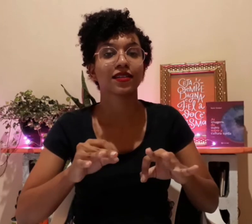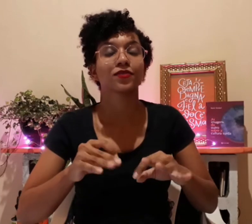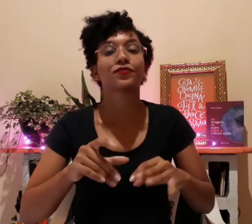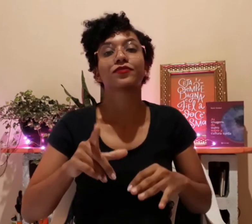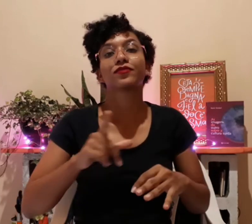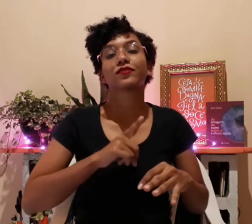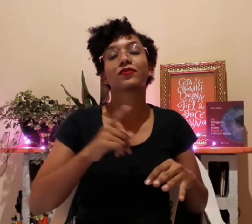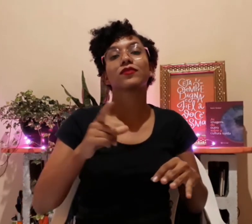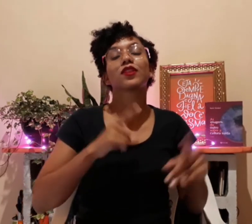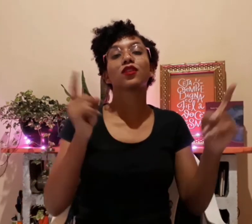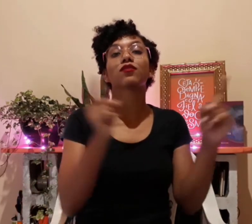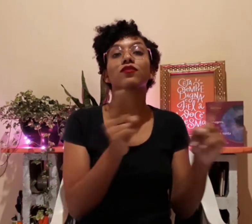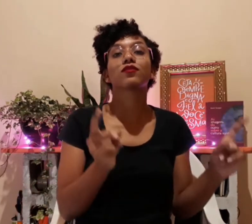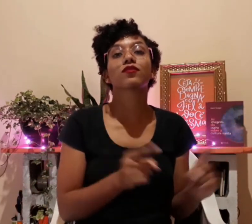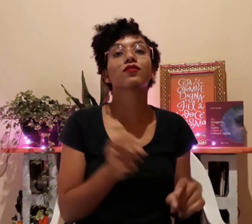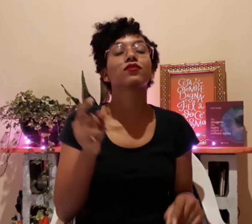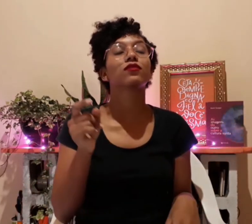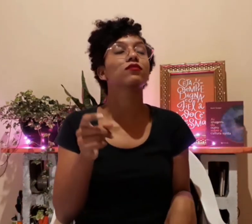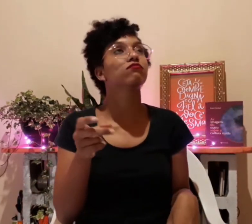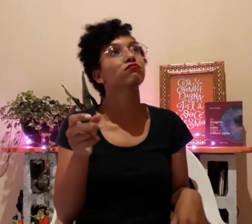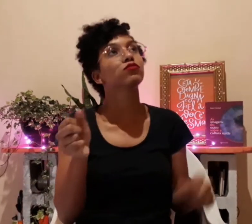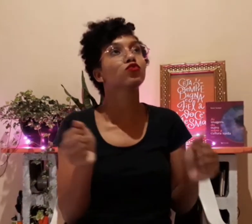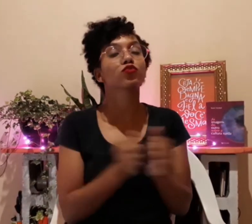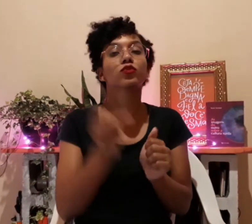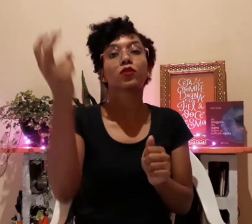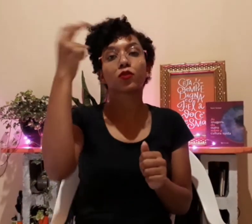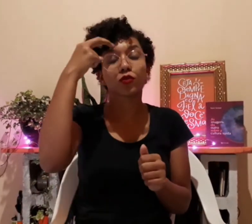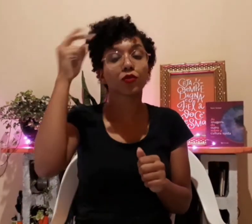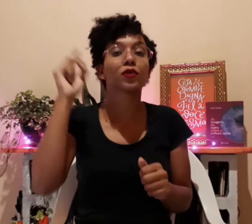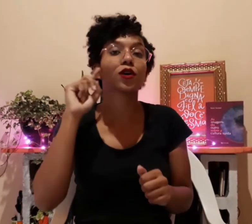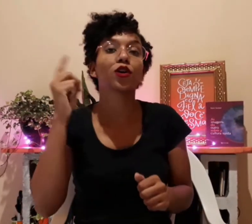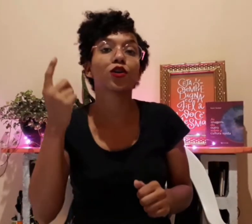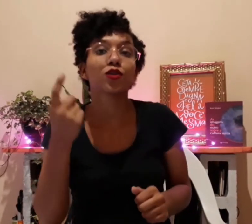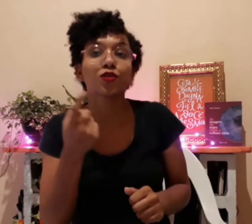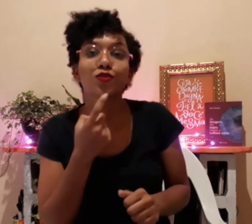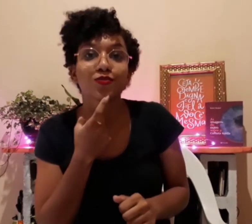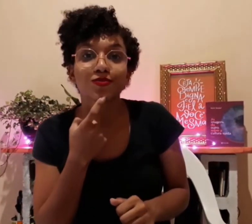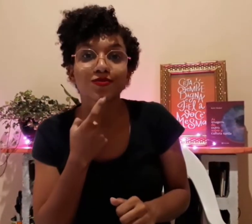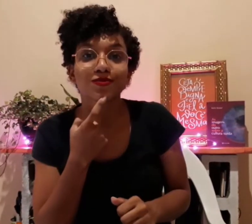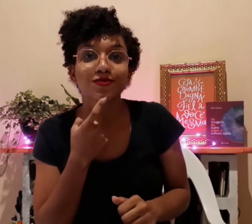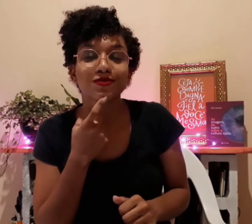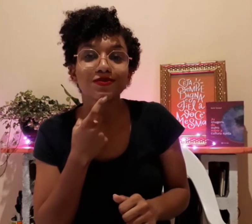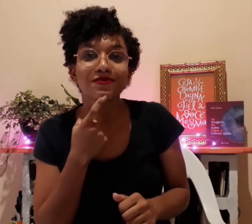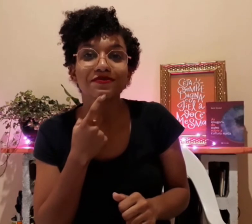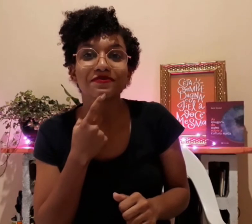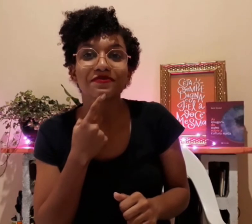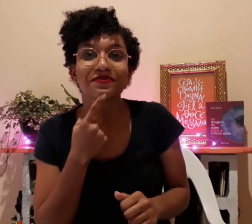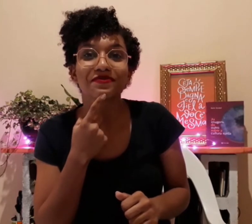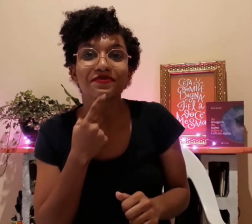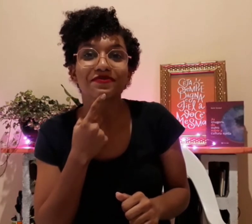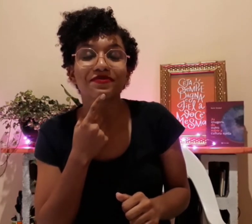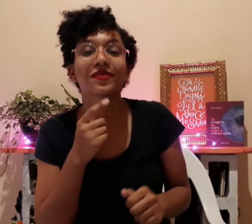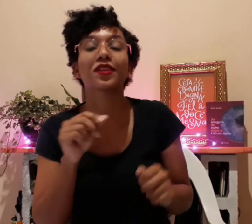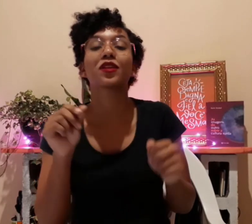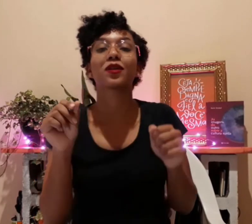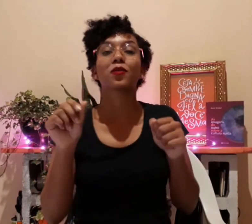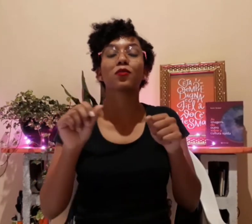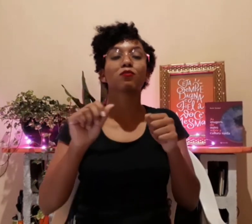uma organização com a parte da adaptação, da construção, junto da comunidade